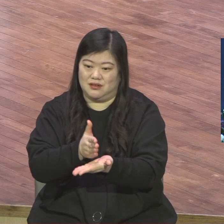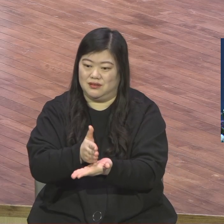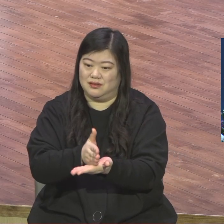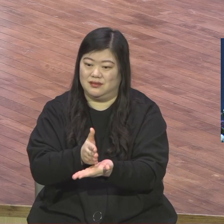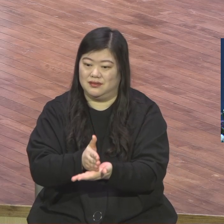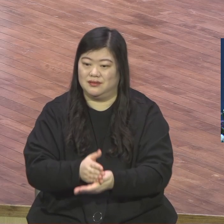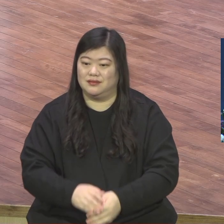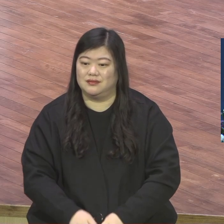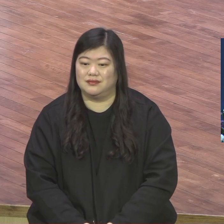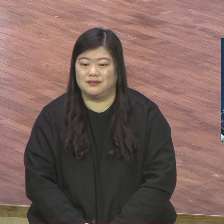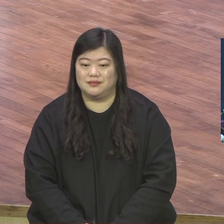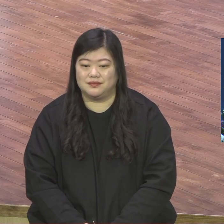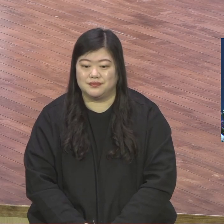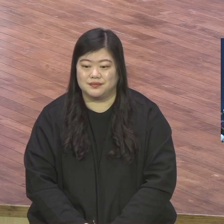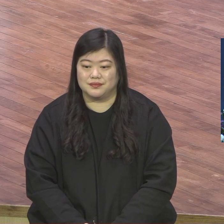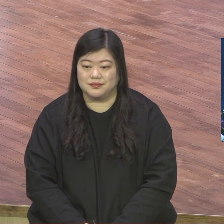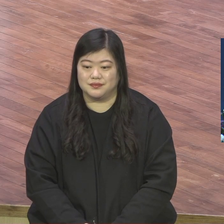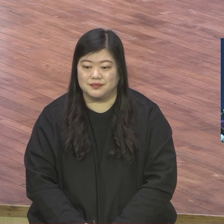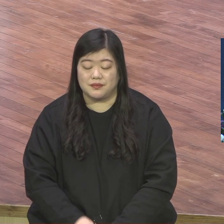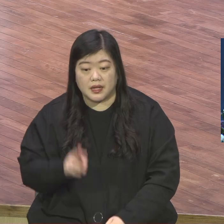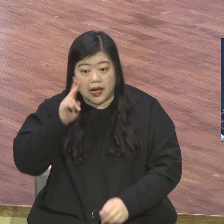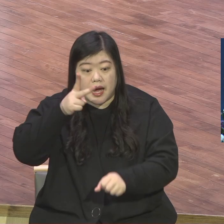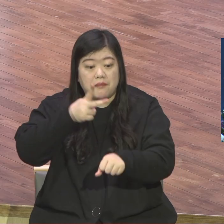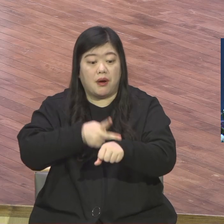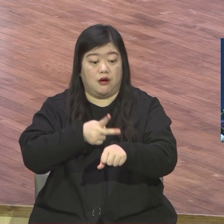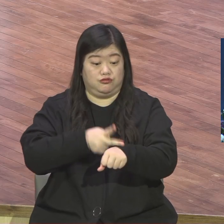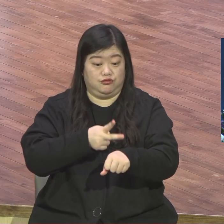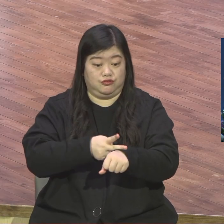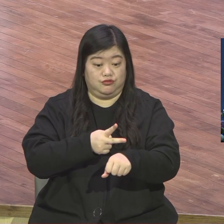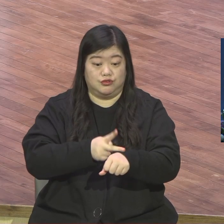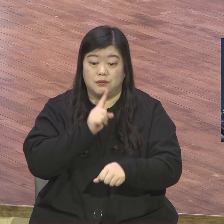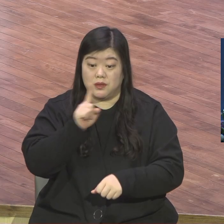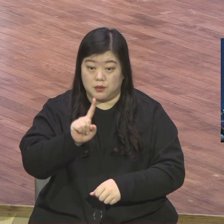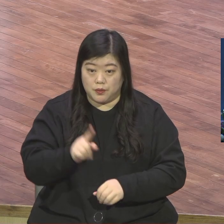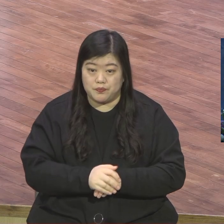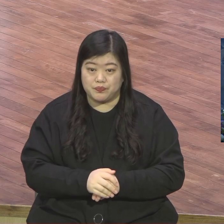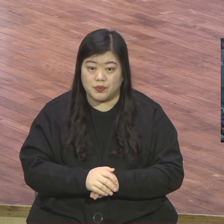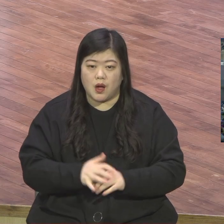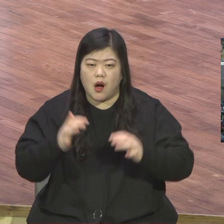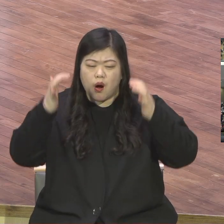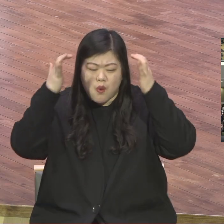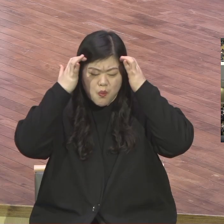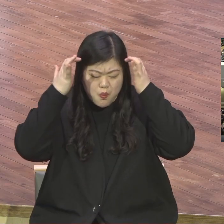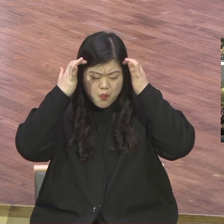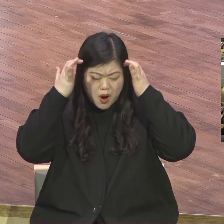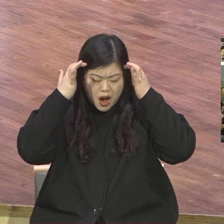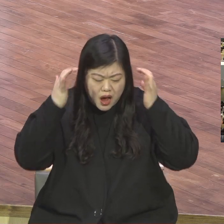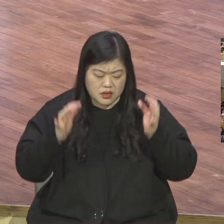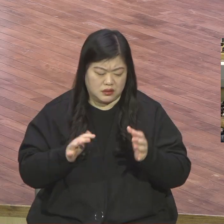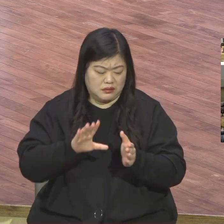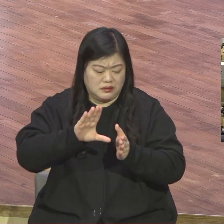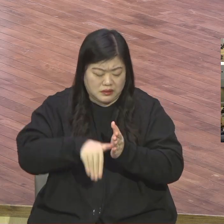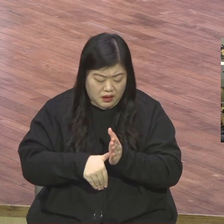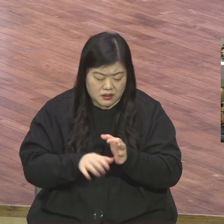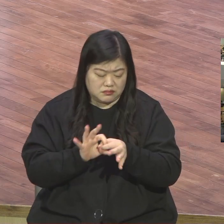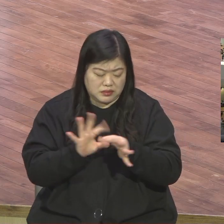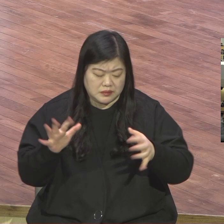사도 바울은 오늘 본문 말씀 통해서 우리가 환난 중에도 즐거워하나니 이는